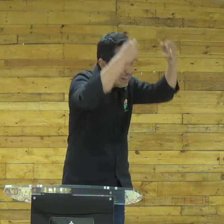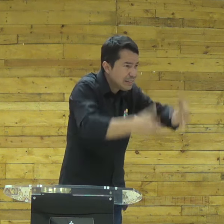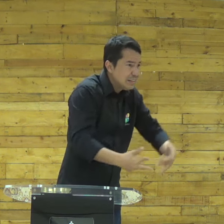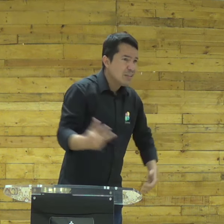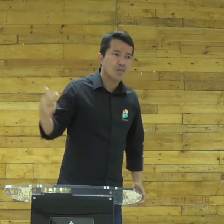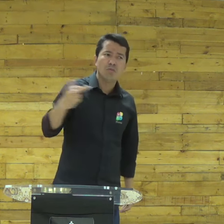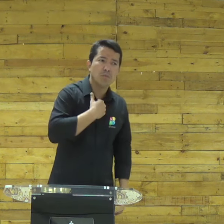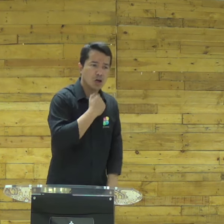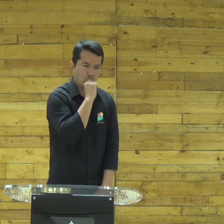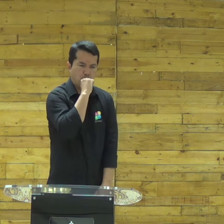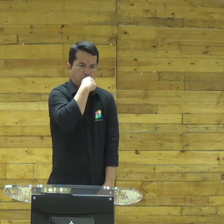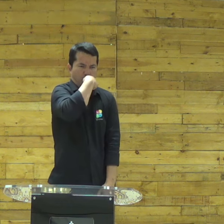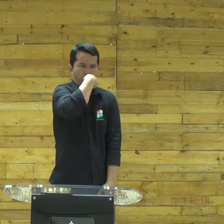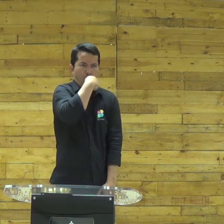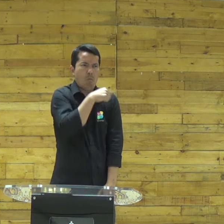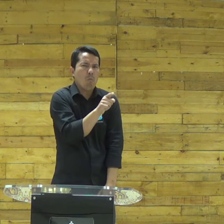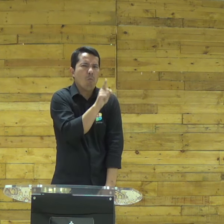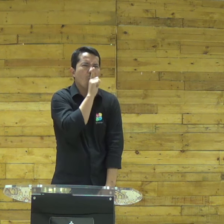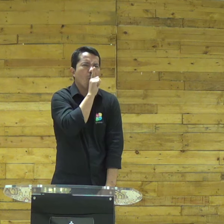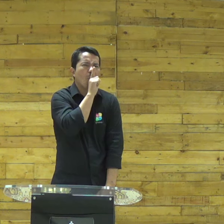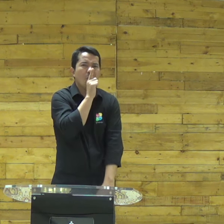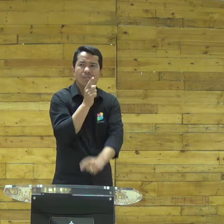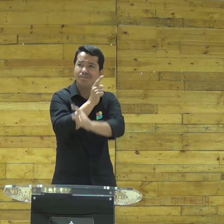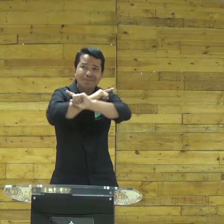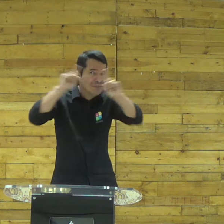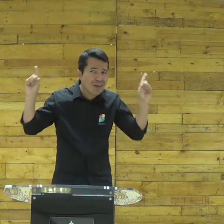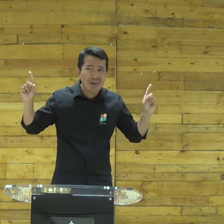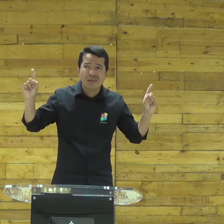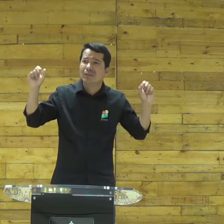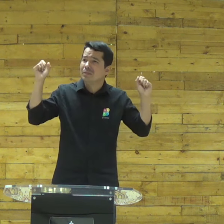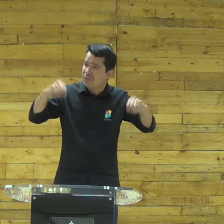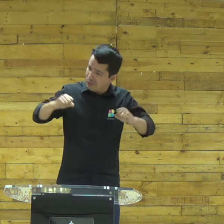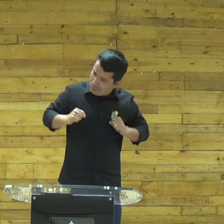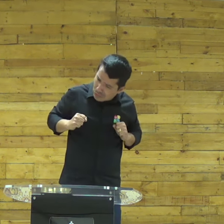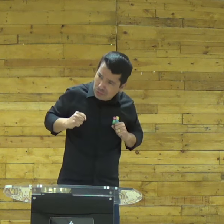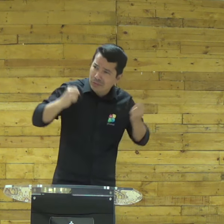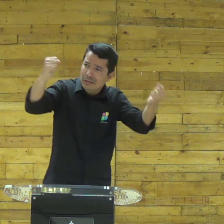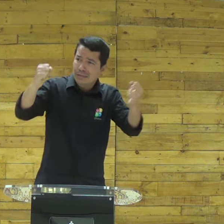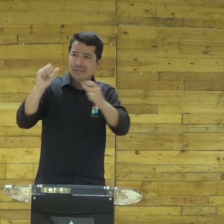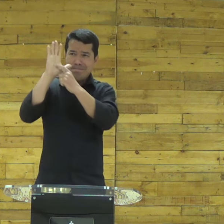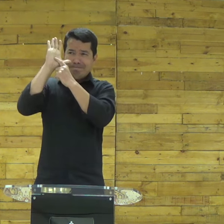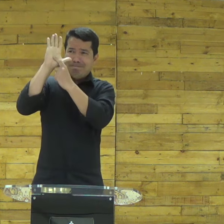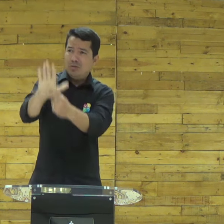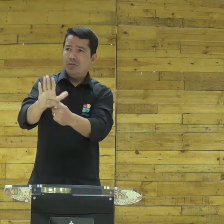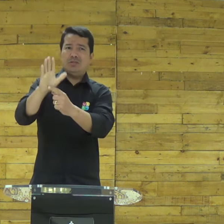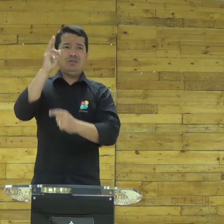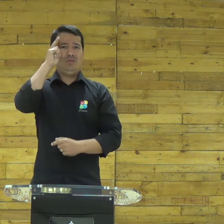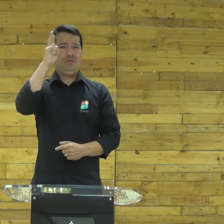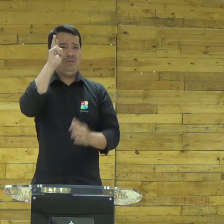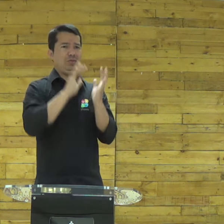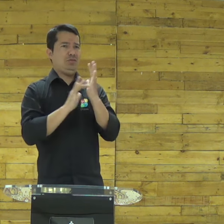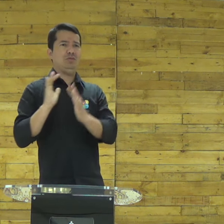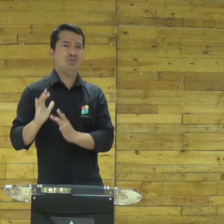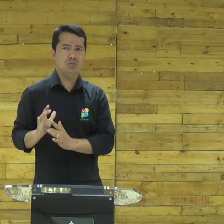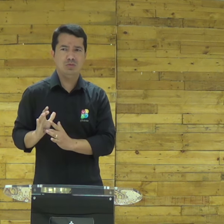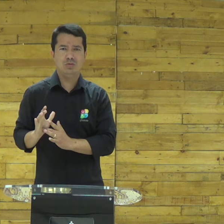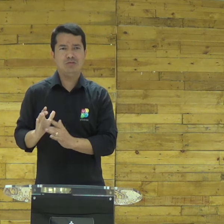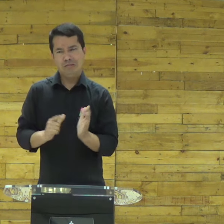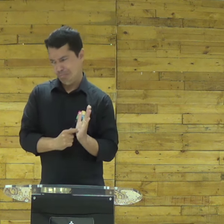história contar não podemos nos calar e ficar quietos precisamos de coragem e Ousadia e mostrar